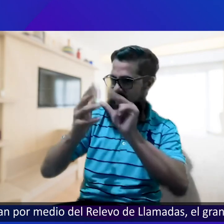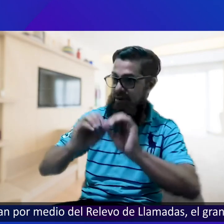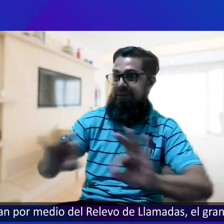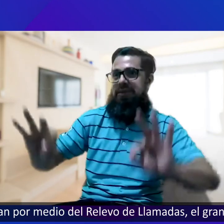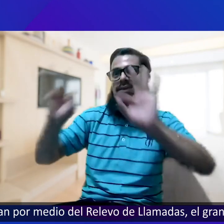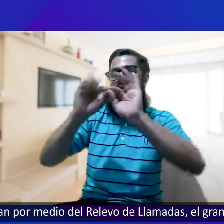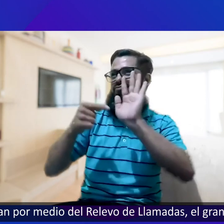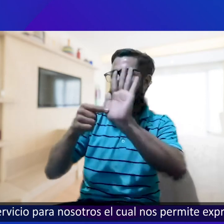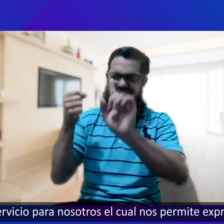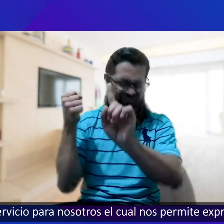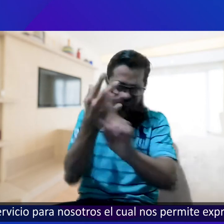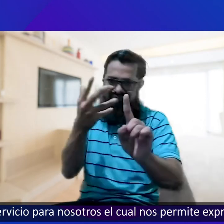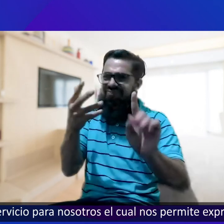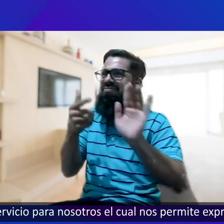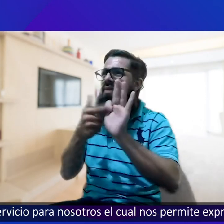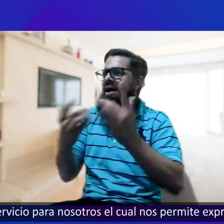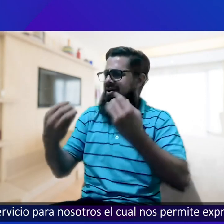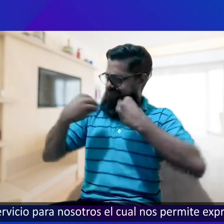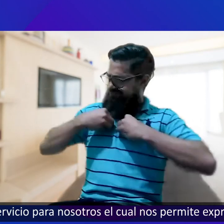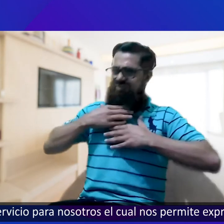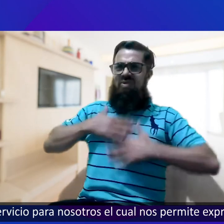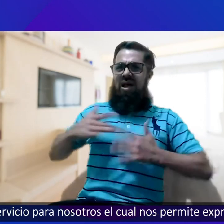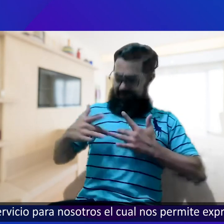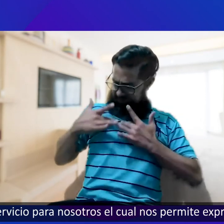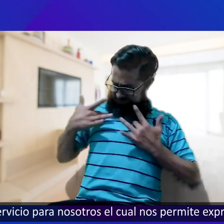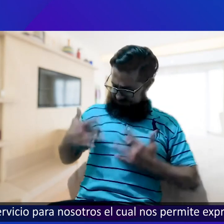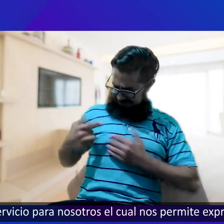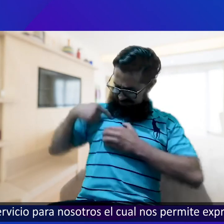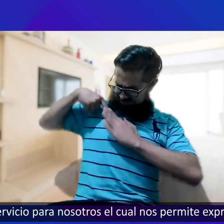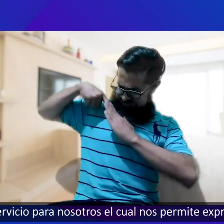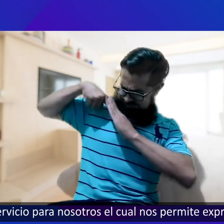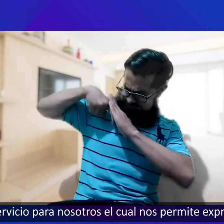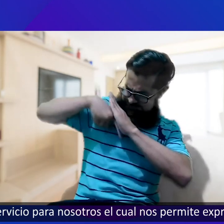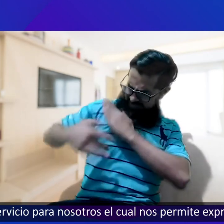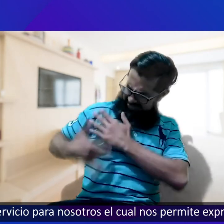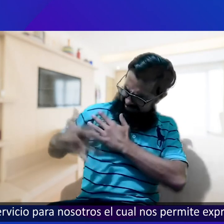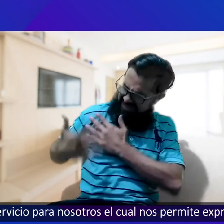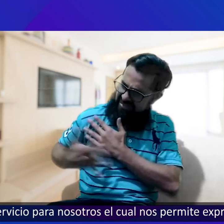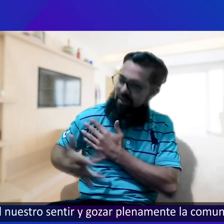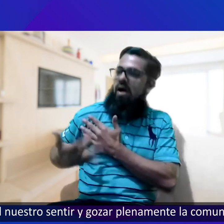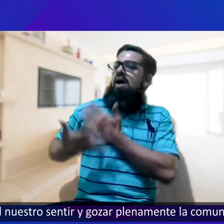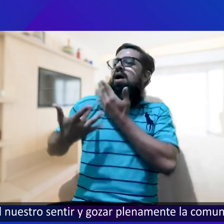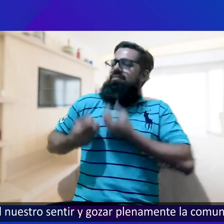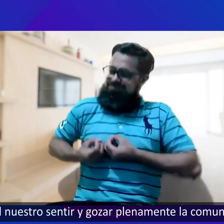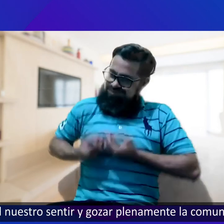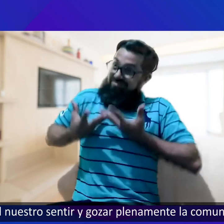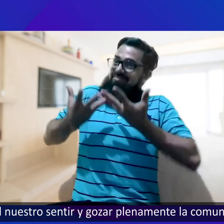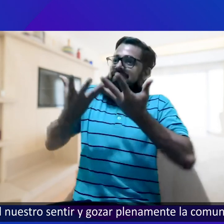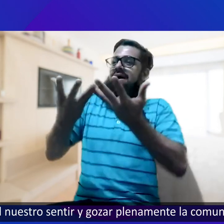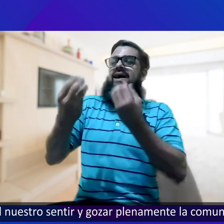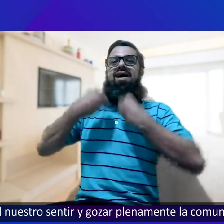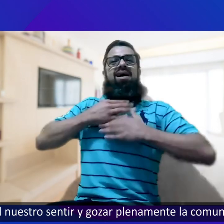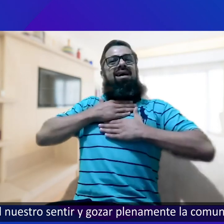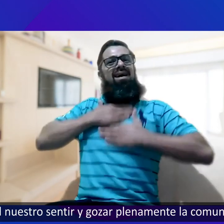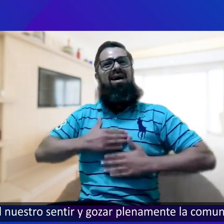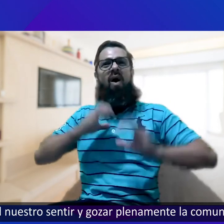impacto que tiene este servicio para nosotros, el cual nos permite expresarnos en total libertad, nuestro sentir y gozar plenamente